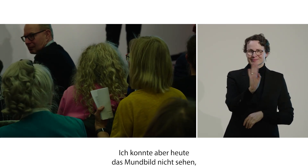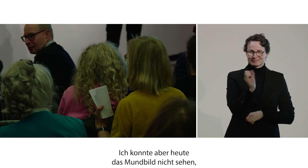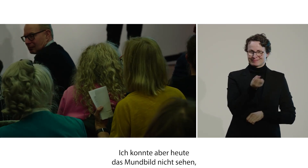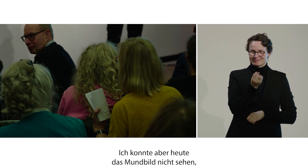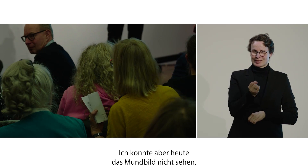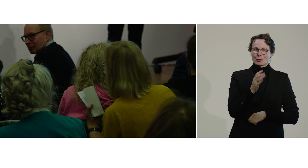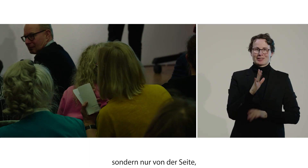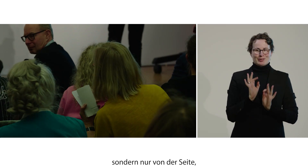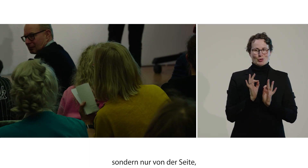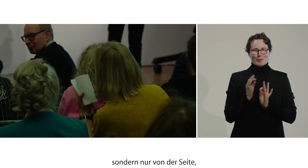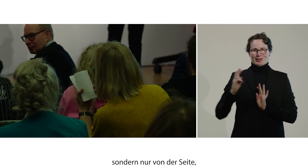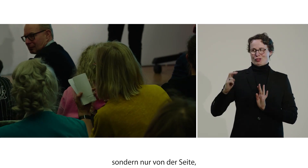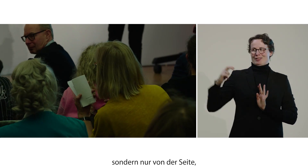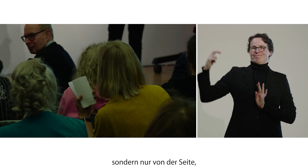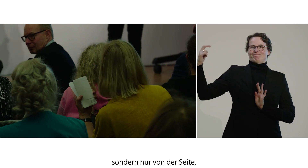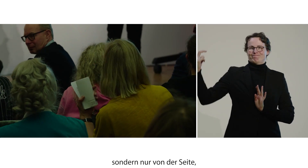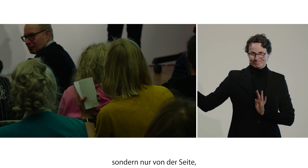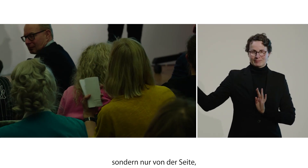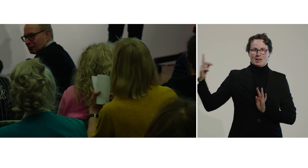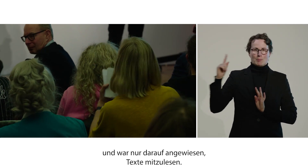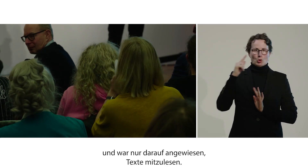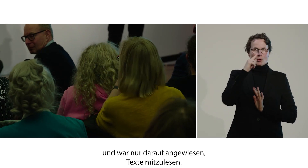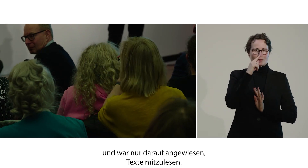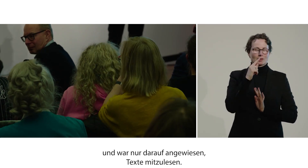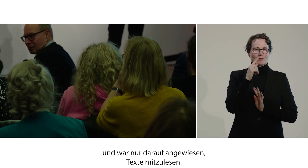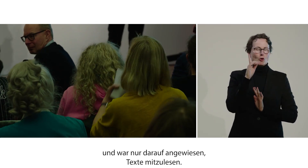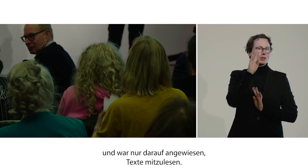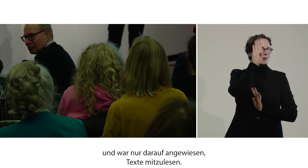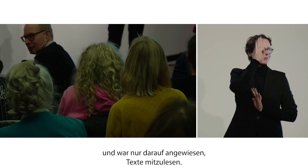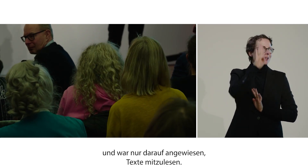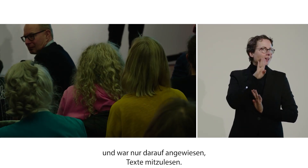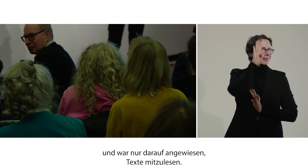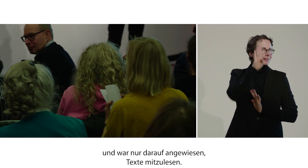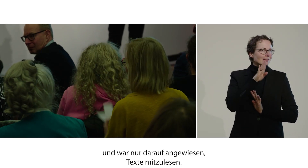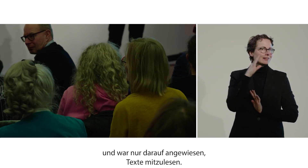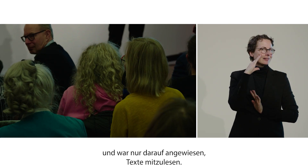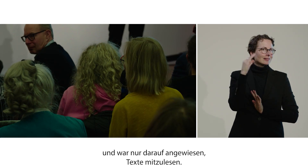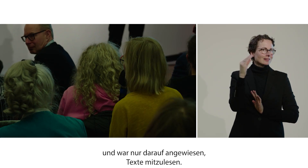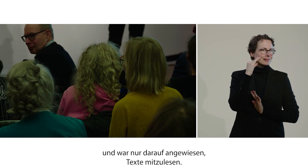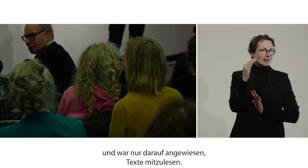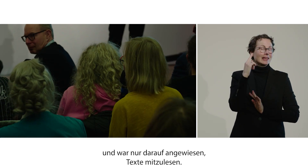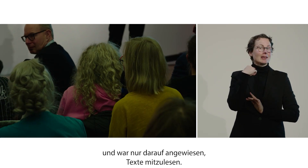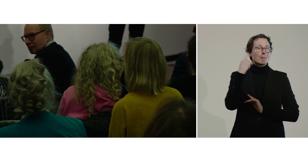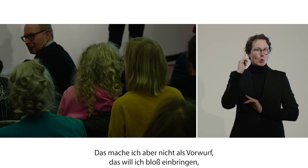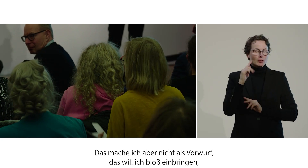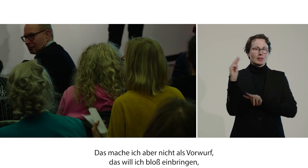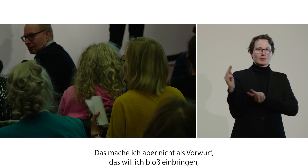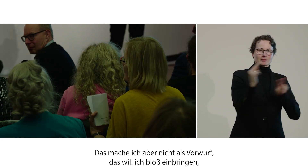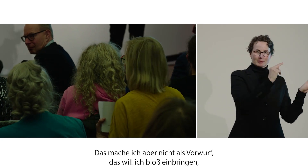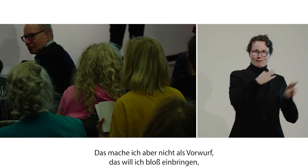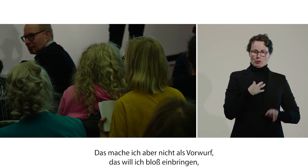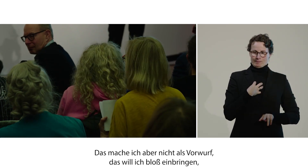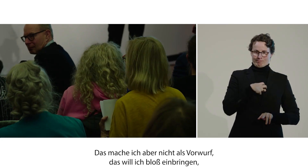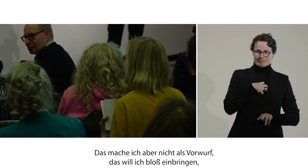das Mundbild nicht sehen, sondern nur von der Seite und war nur darauf angewiesen, Texte mitzulesen. Das